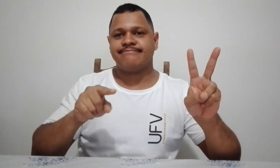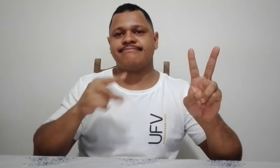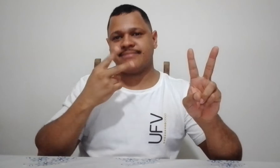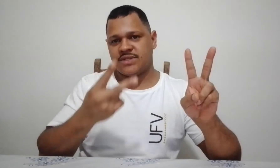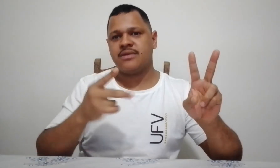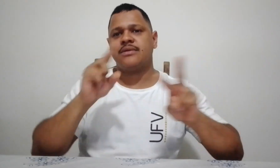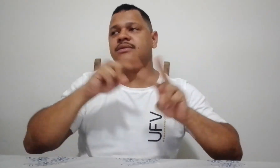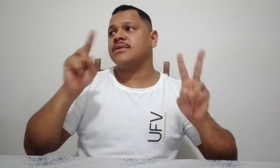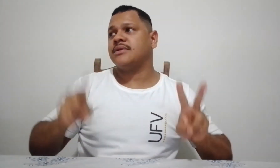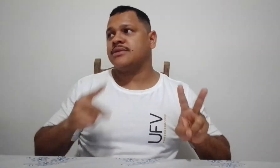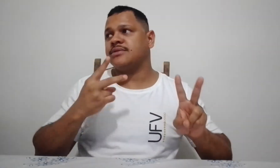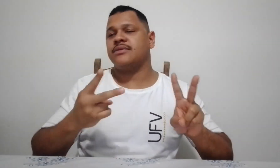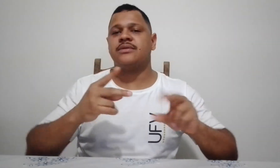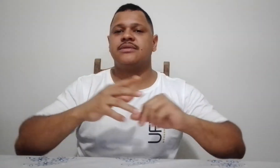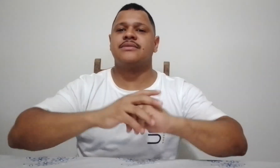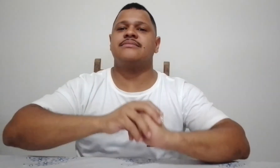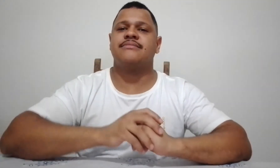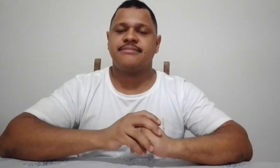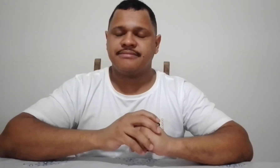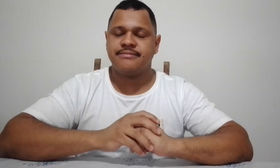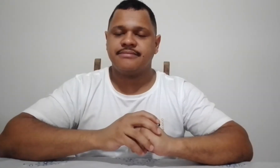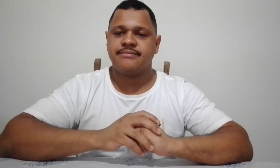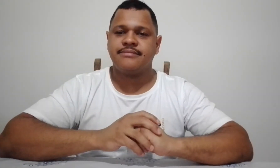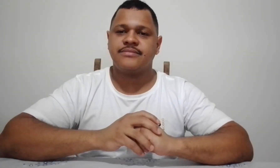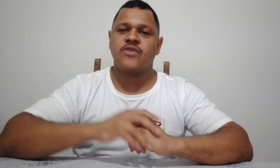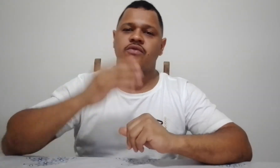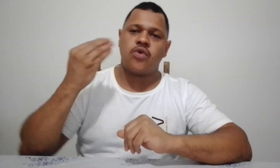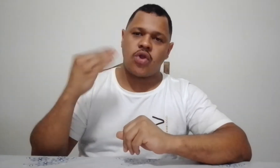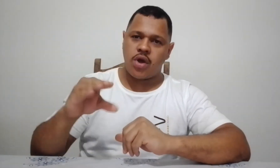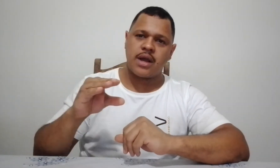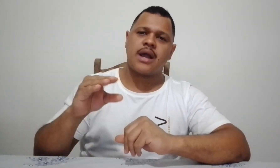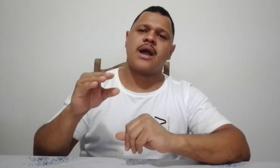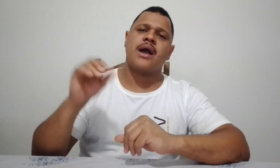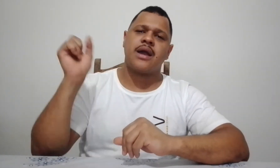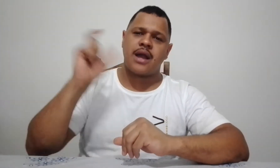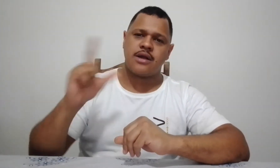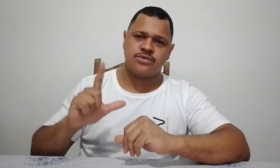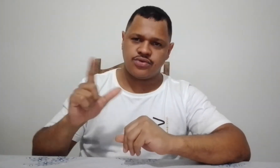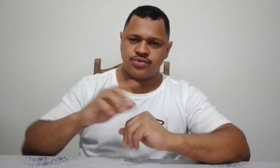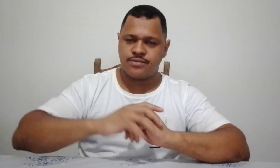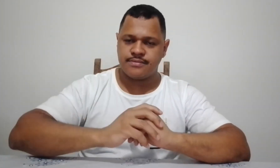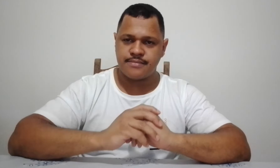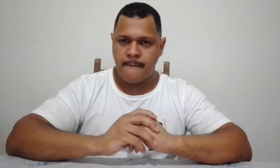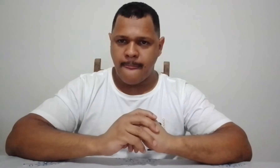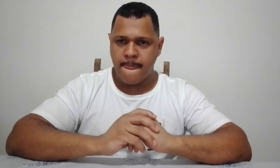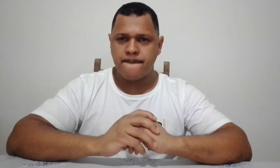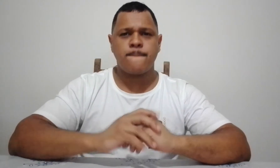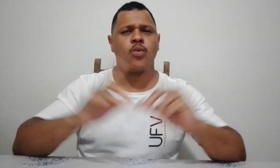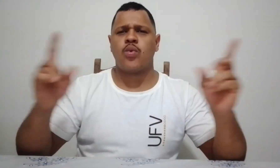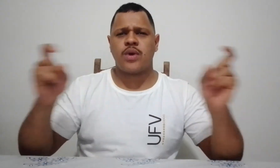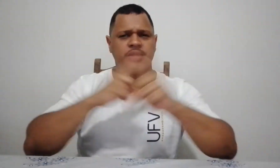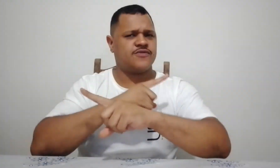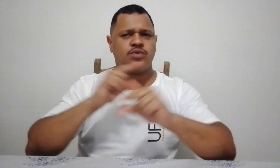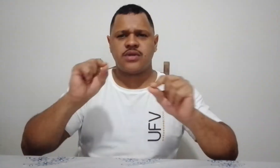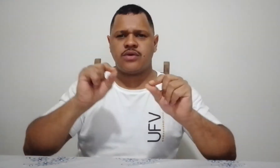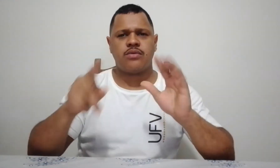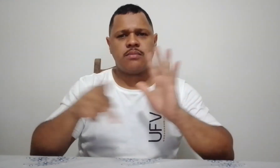2, o que acontece? Eu vou colocar em azul aqui agora. O que está multiplicando o operador rotacional? O E elevado